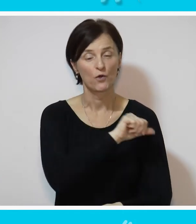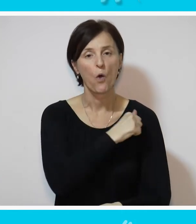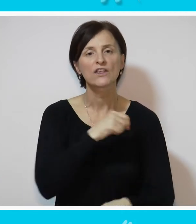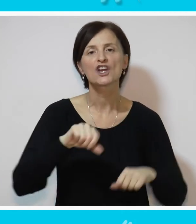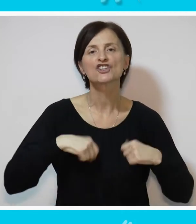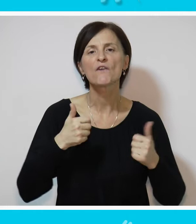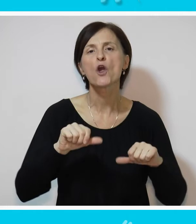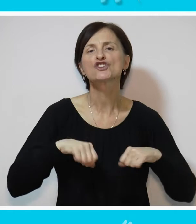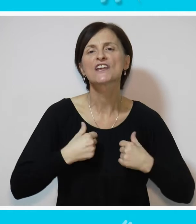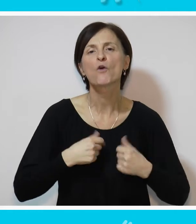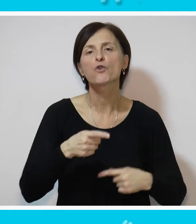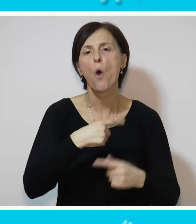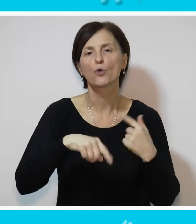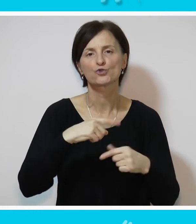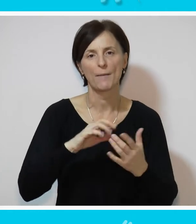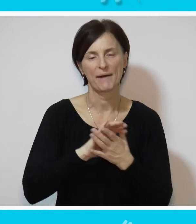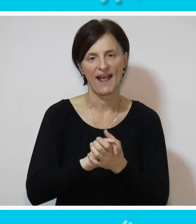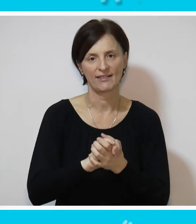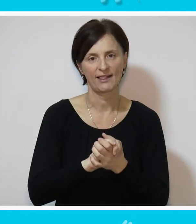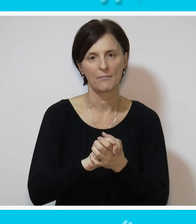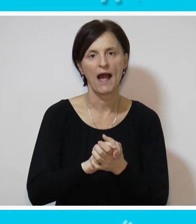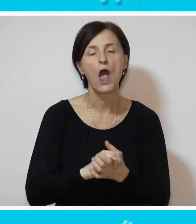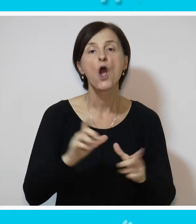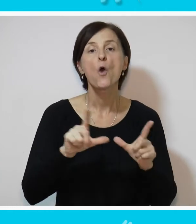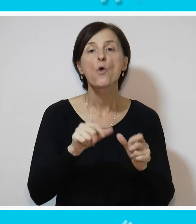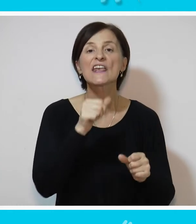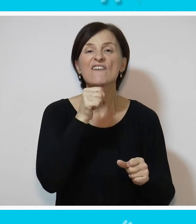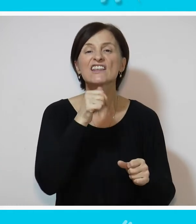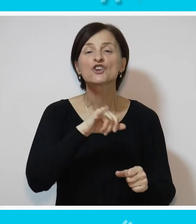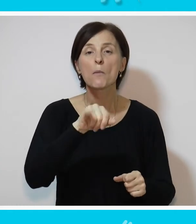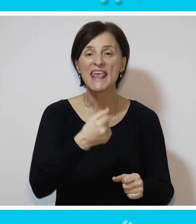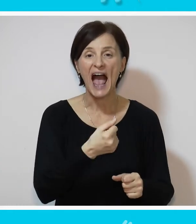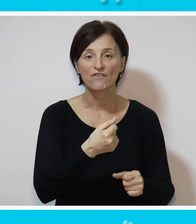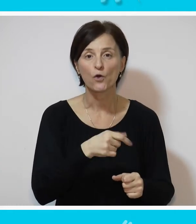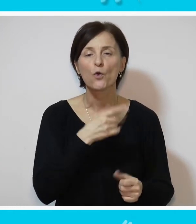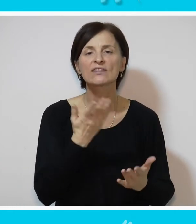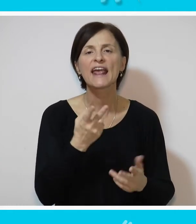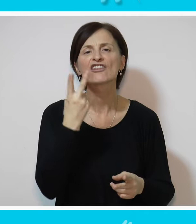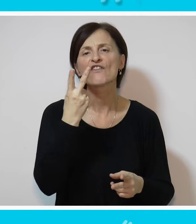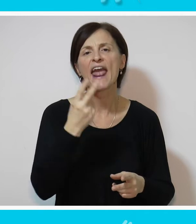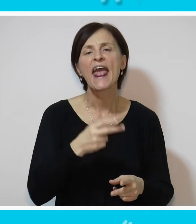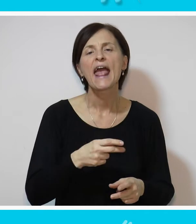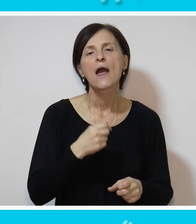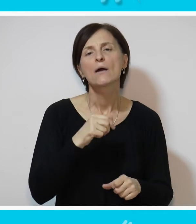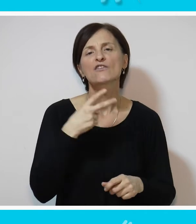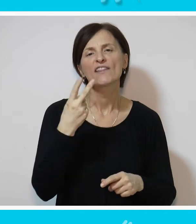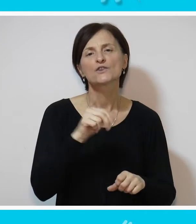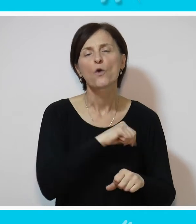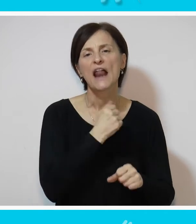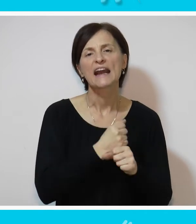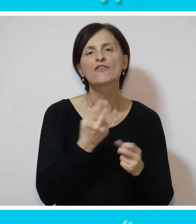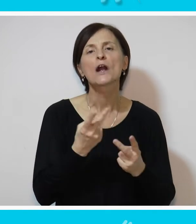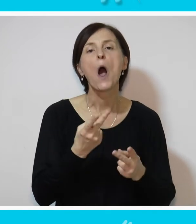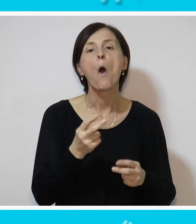godina živeo je život okružen prijateljima. U Ivanjičkom Javoru, gde je 2 decenije radio